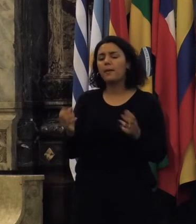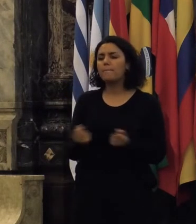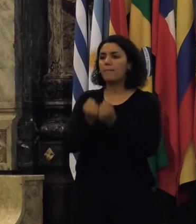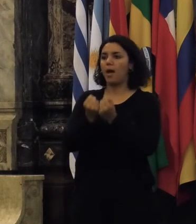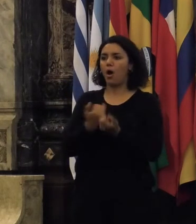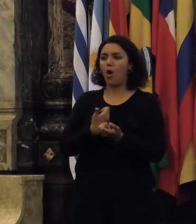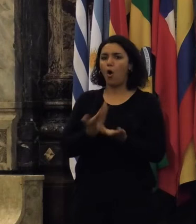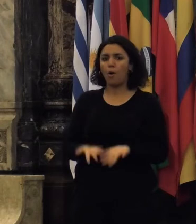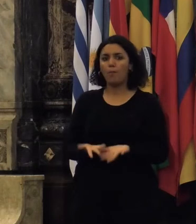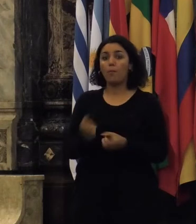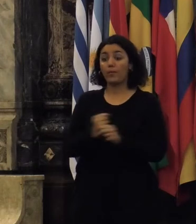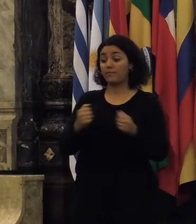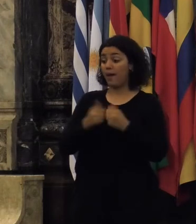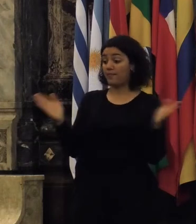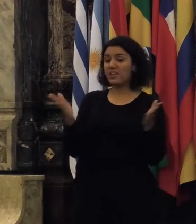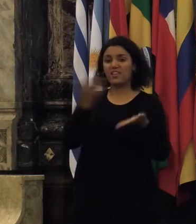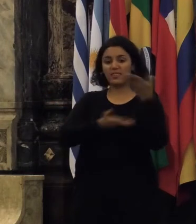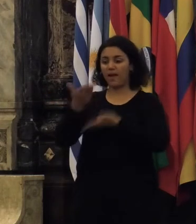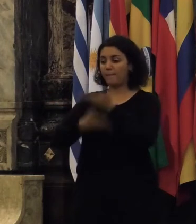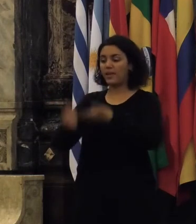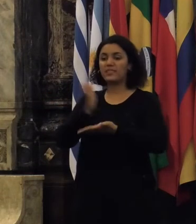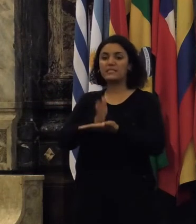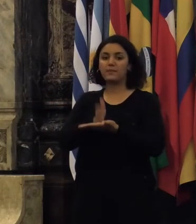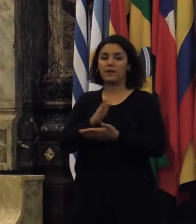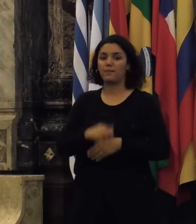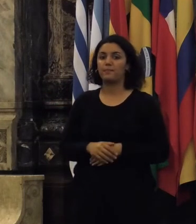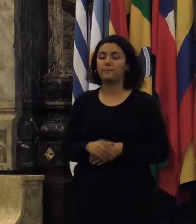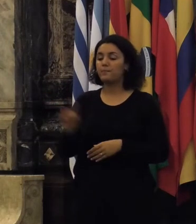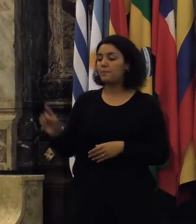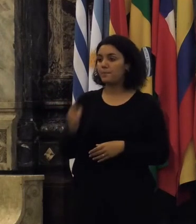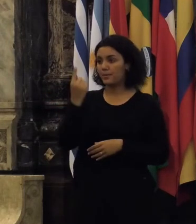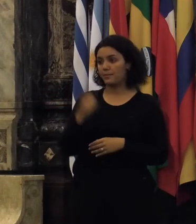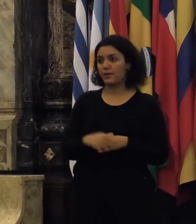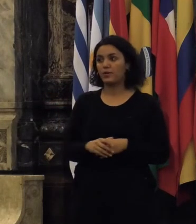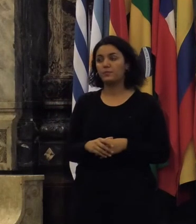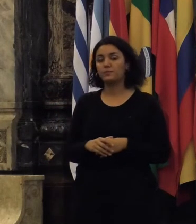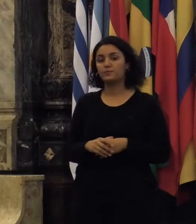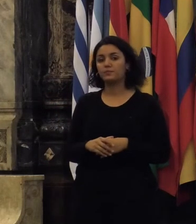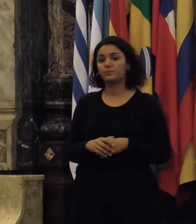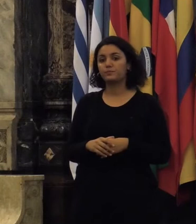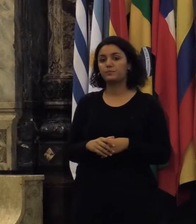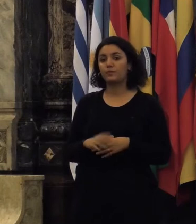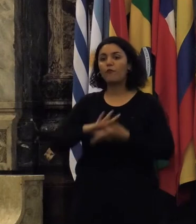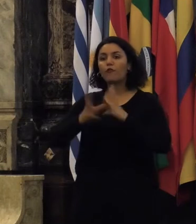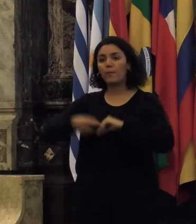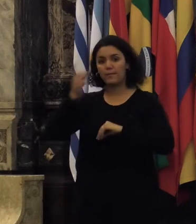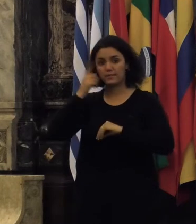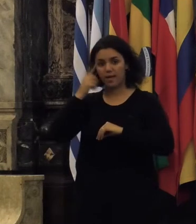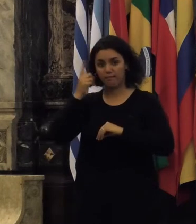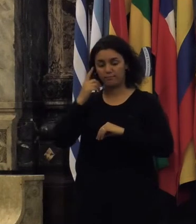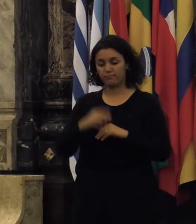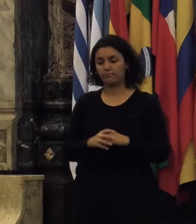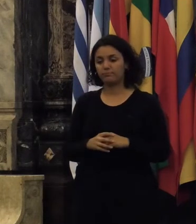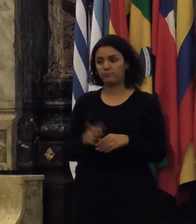significa esta apertura interdisciplinar. Vayamos al primero, cuestiones paradigmáticas.